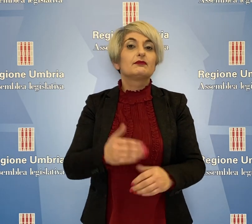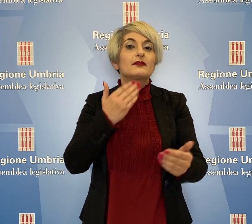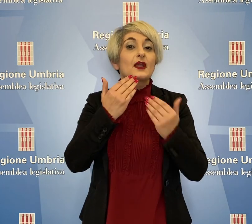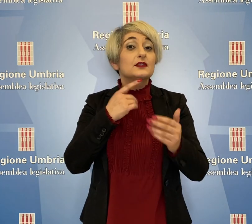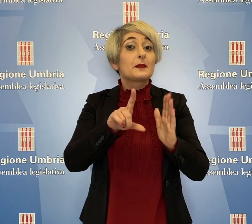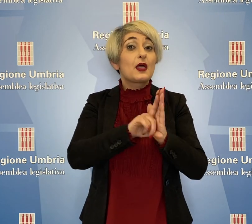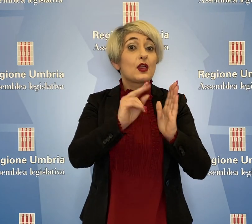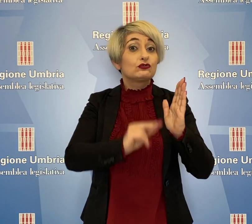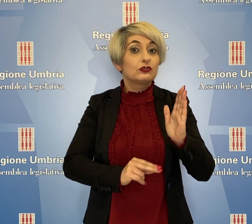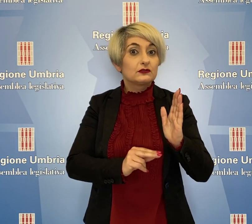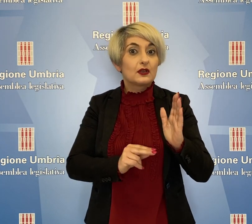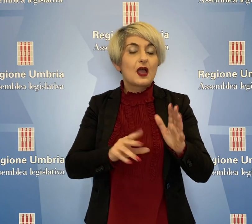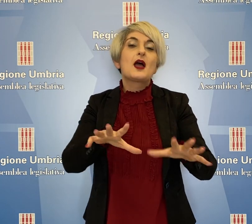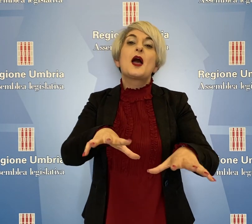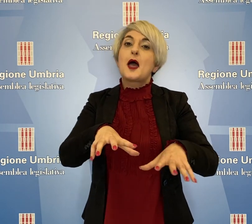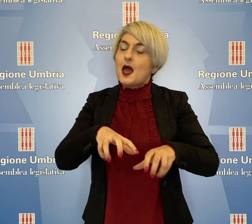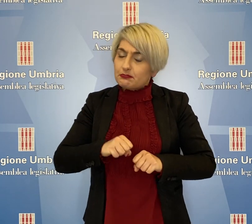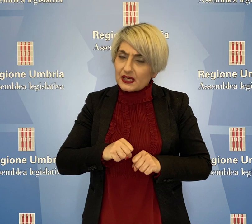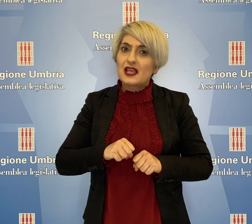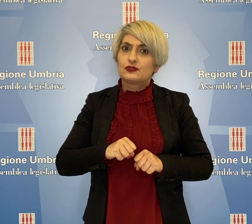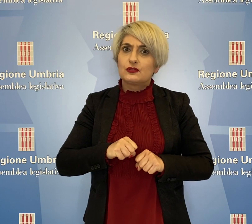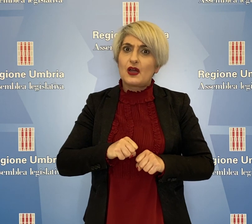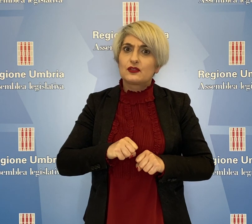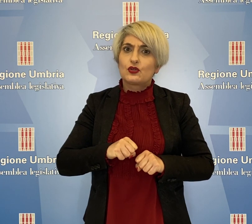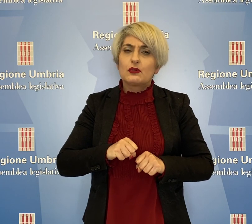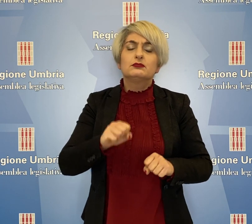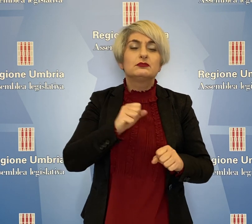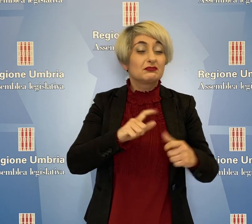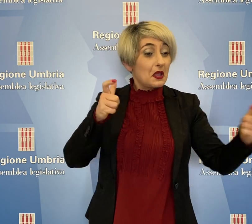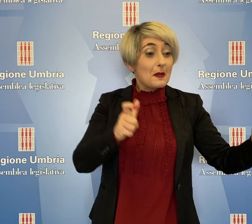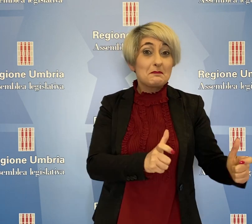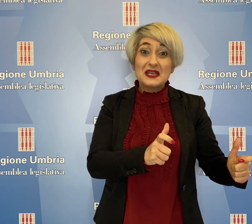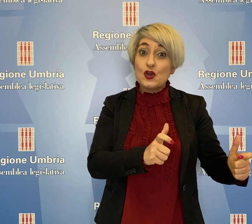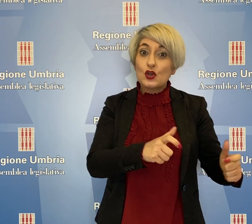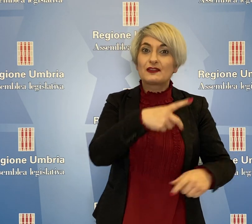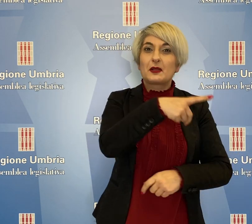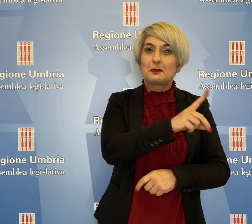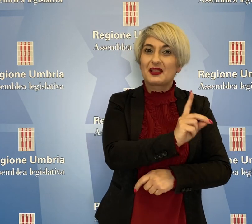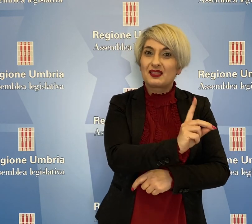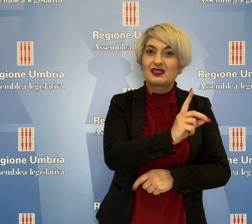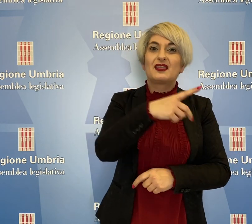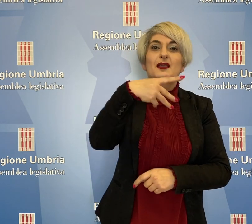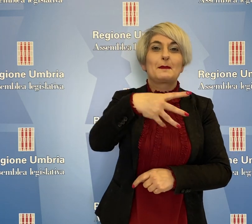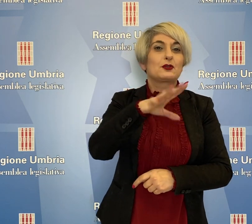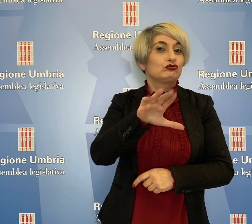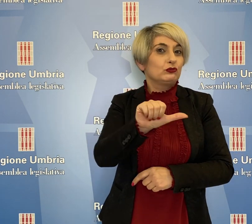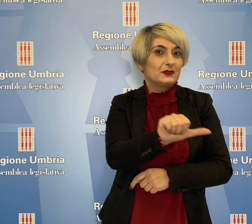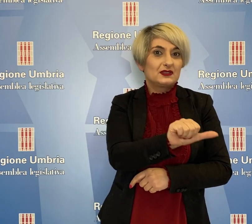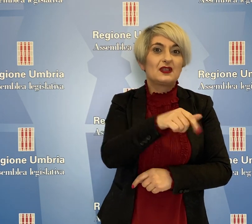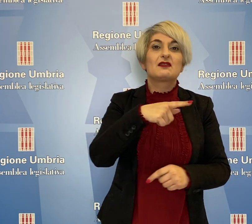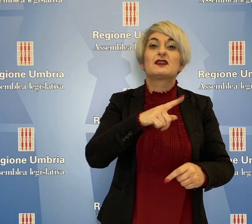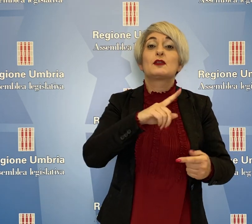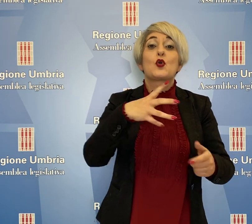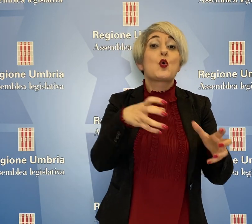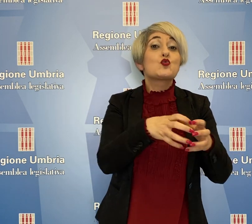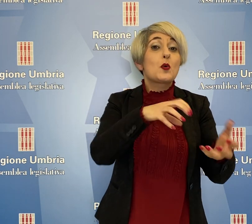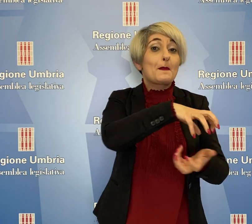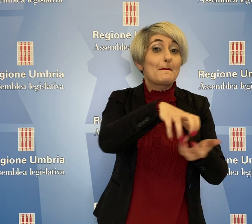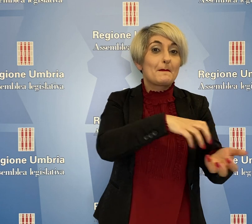l'assemblea legislativa ha infine preso atto della proposta della minoranza partito democratico movimento 5 stelle gruppo misto e patto